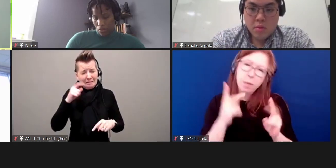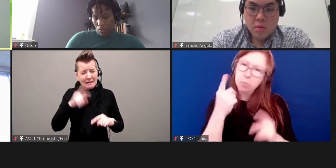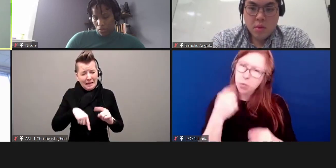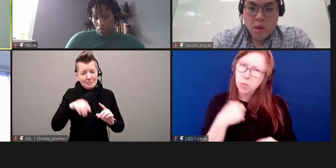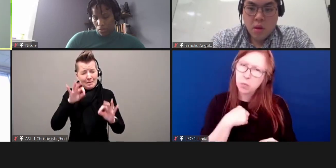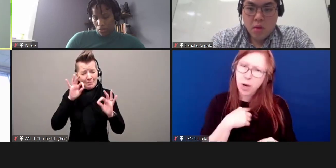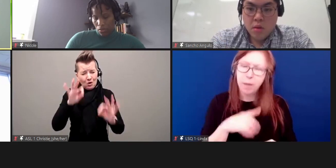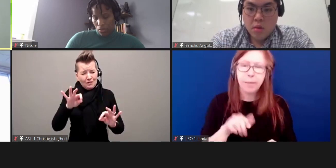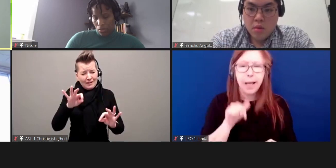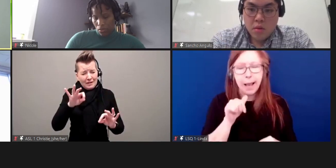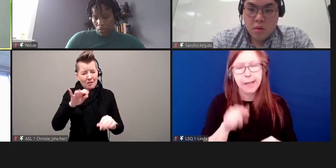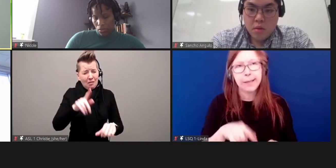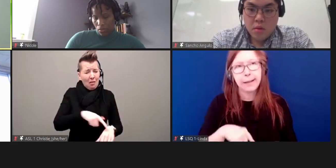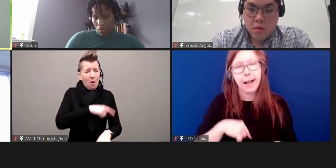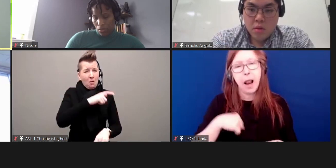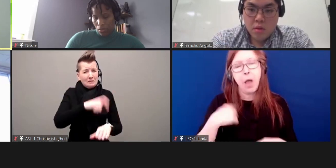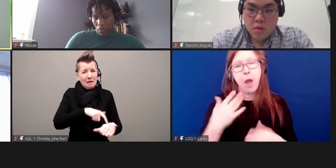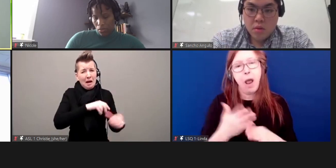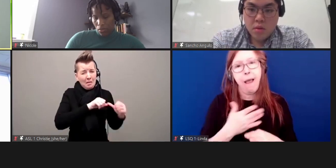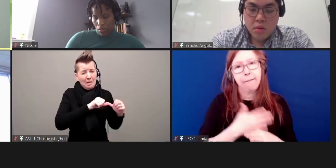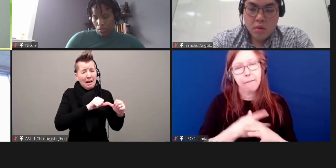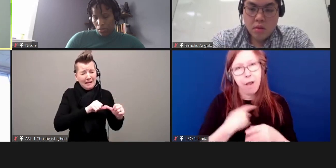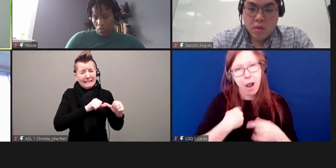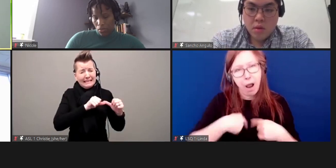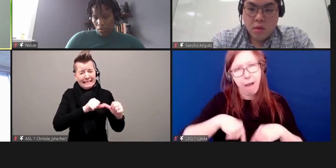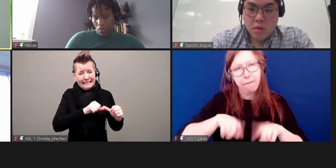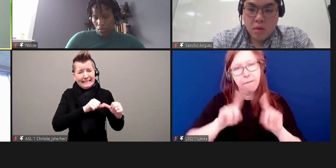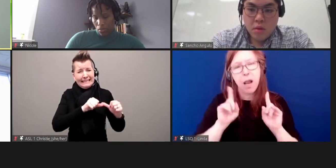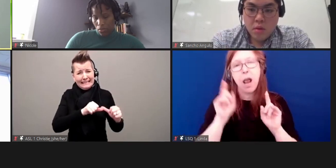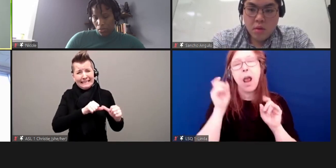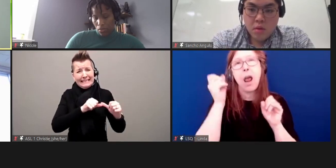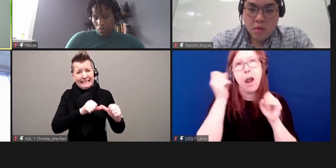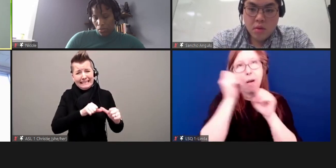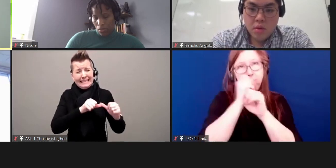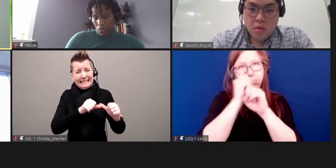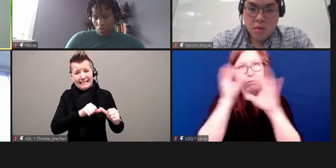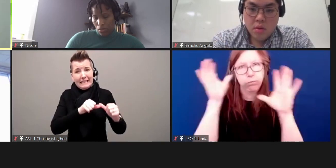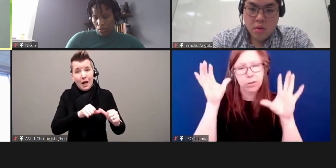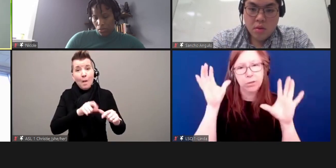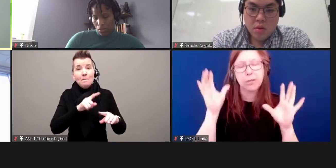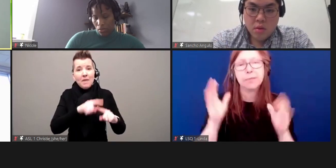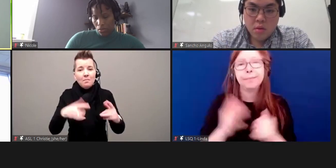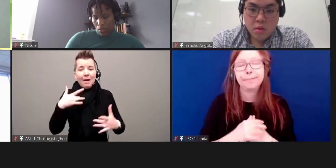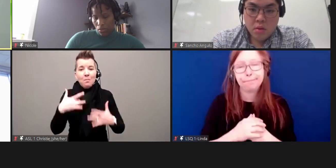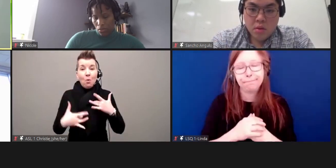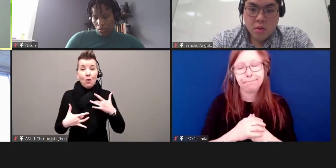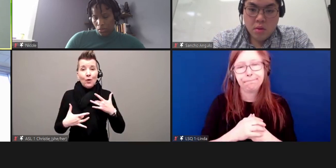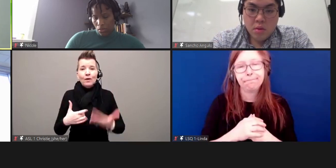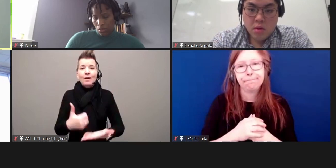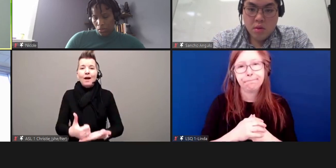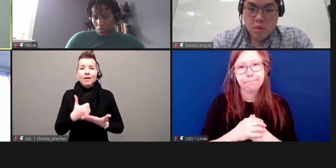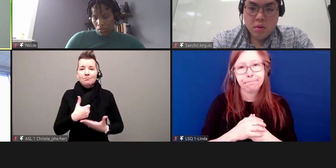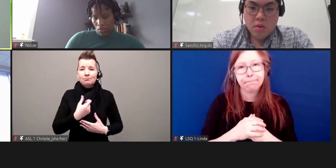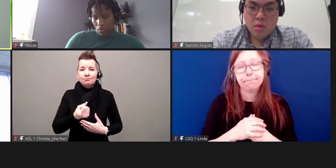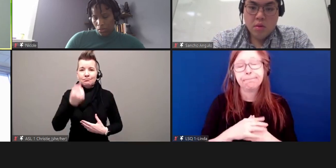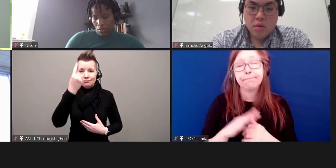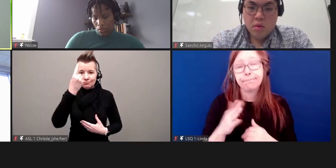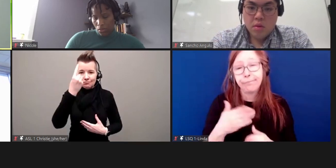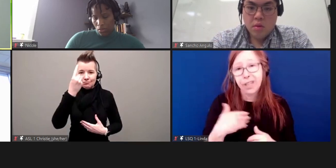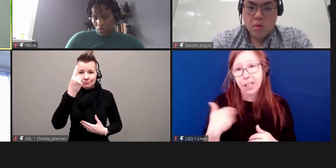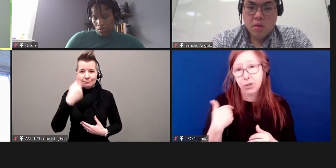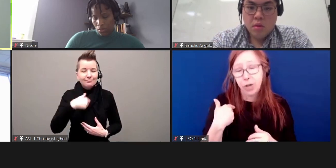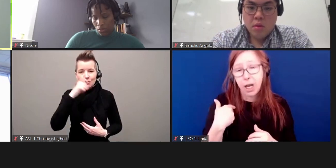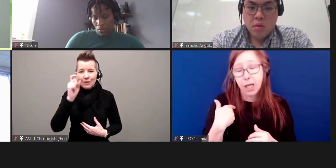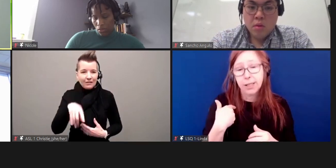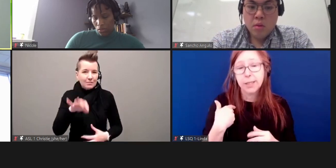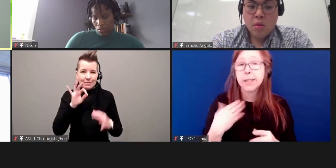longtemps pour me rendre là, mais c'est grâce au fait d'être